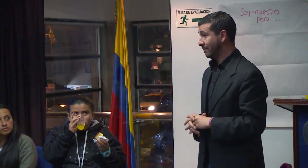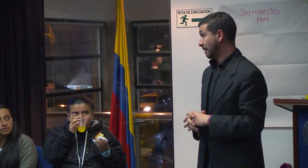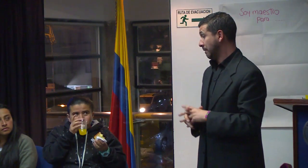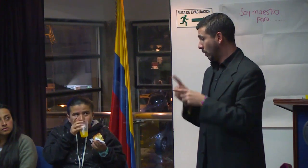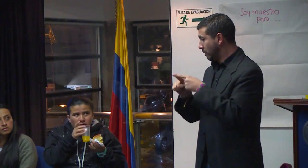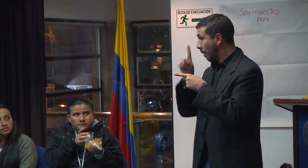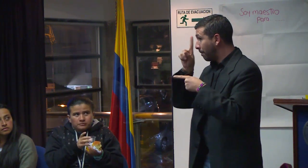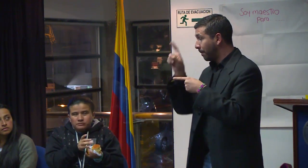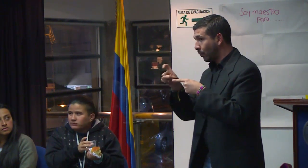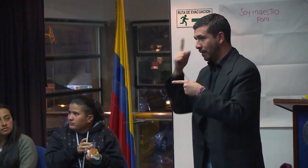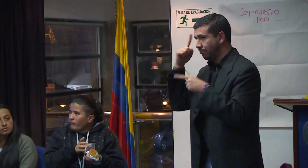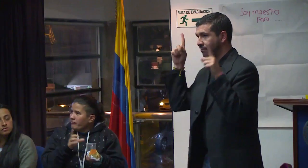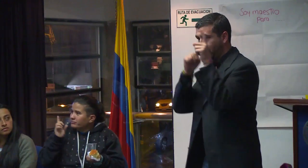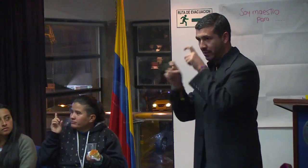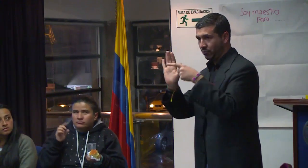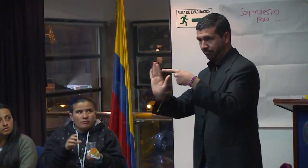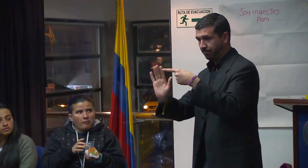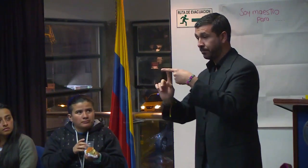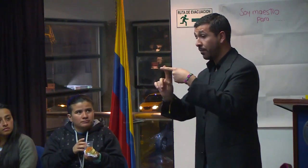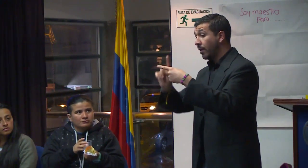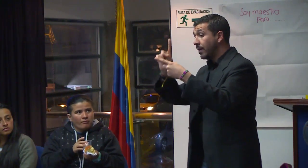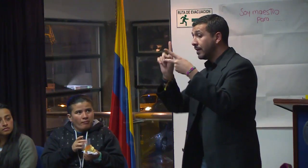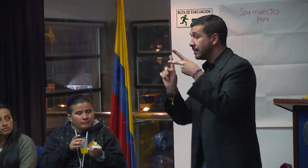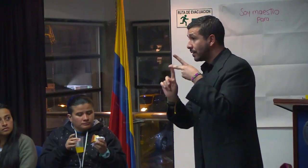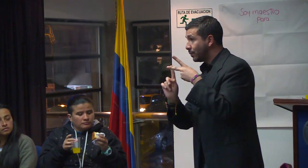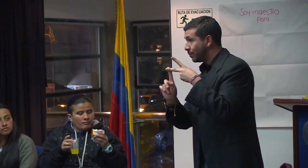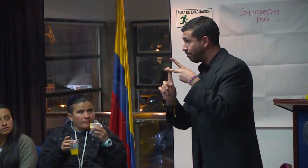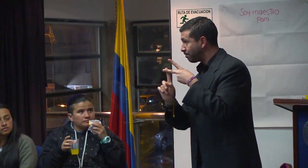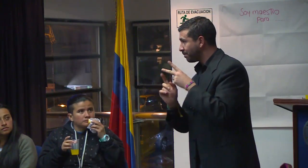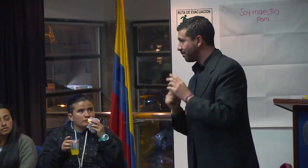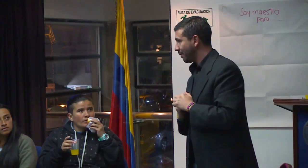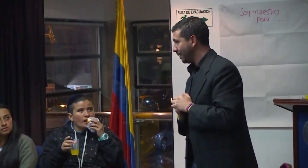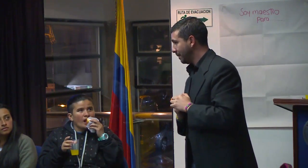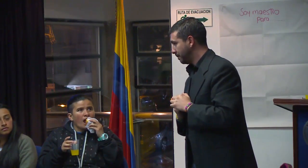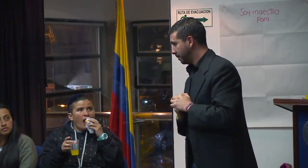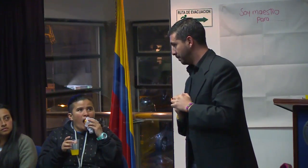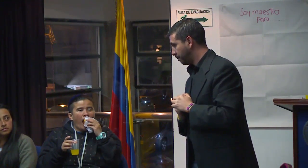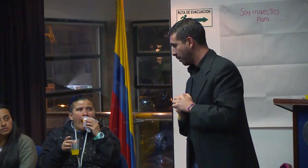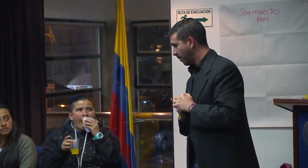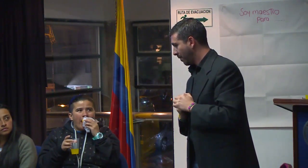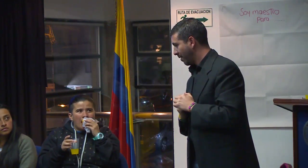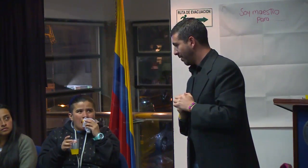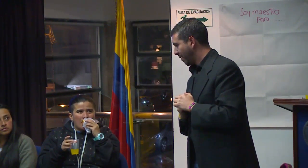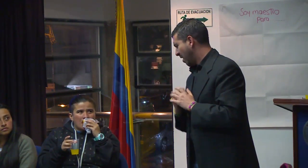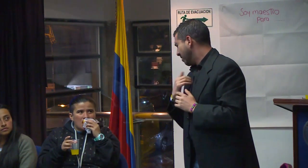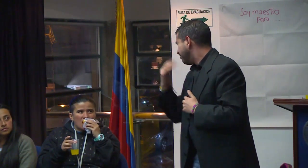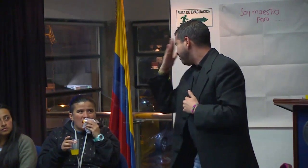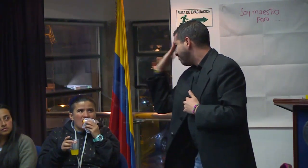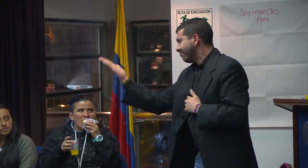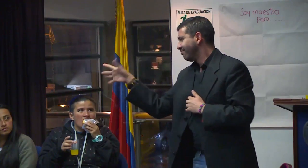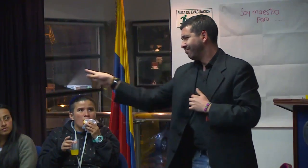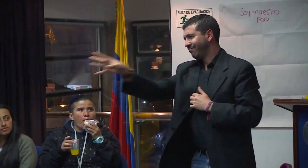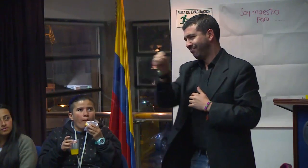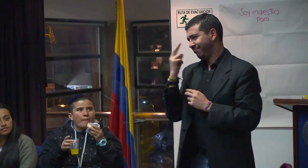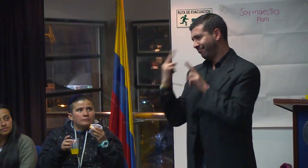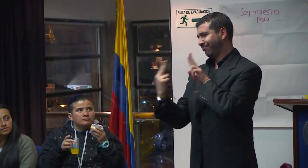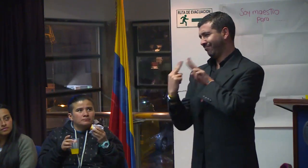eso. Entonces, ahí esa reflexión era el primer punto que quería dejar. En segundo lugar,